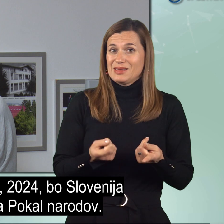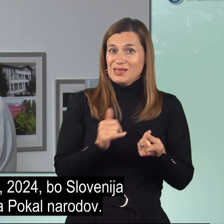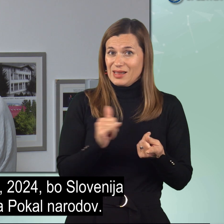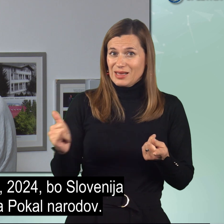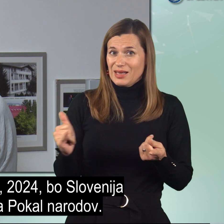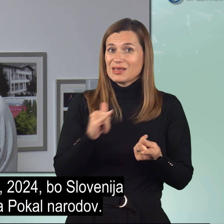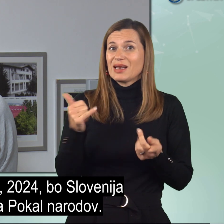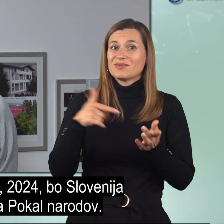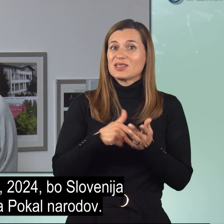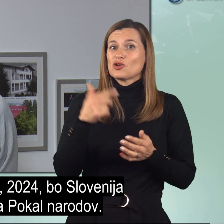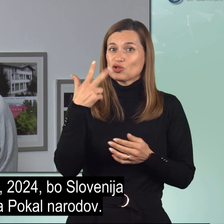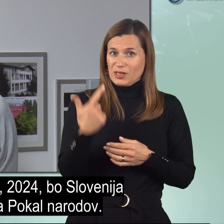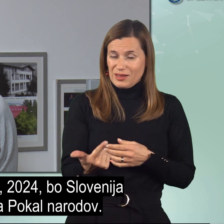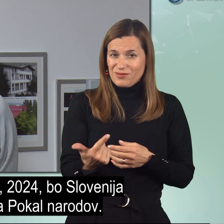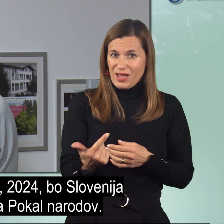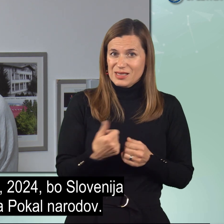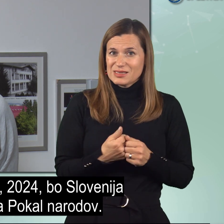Naslednjo leto, leta